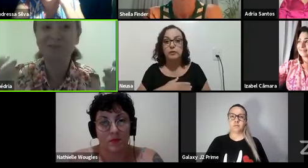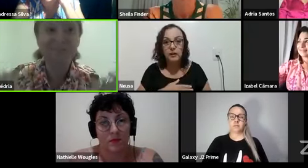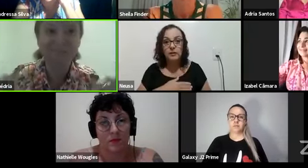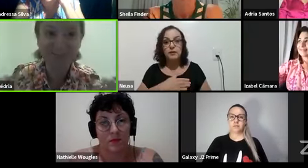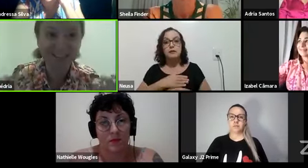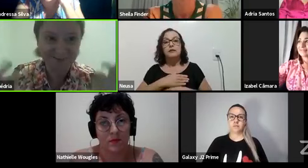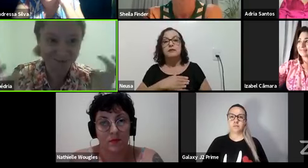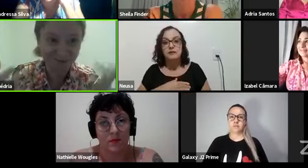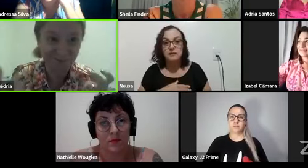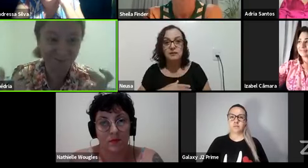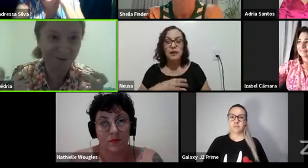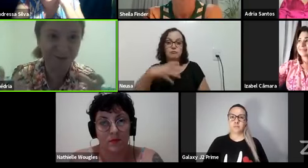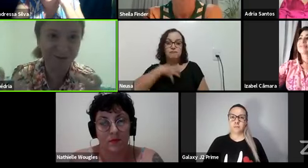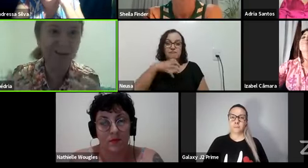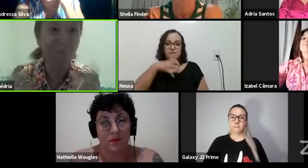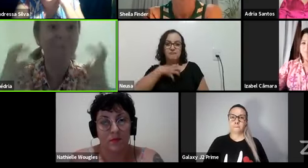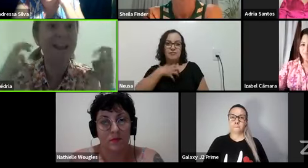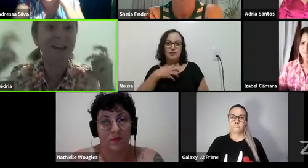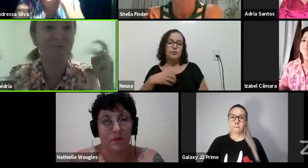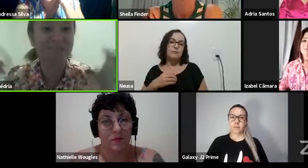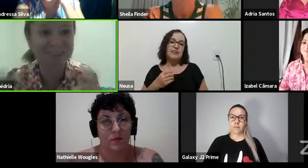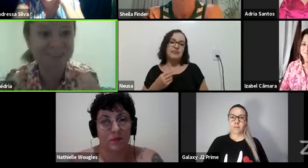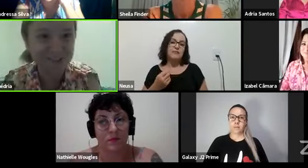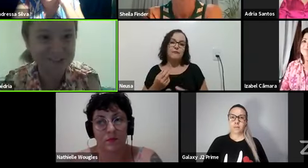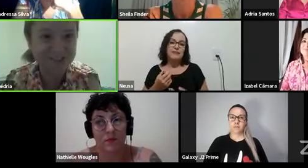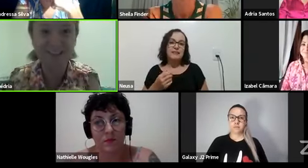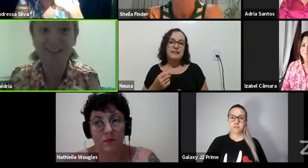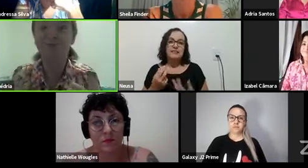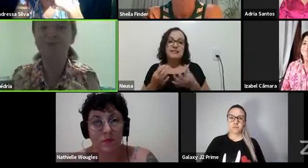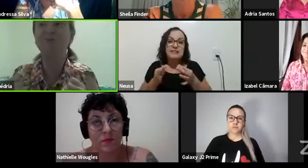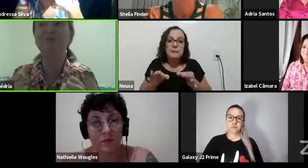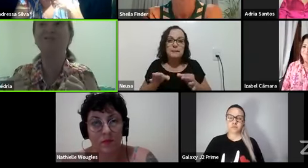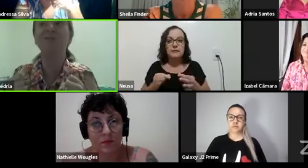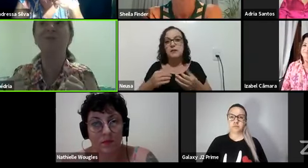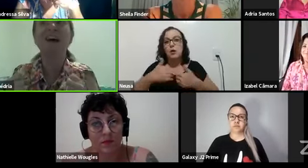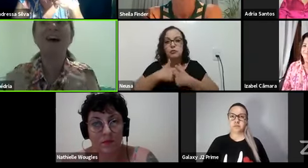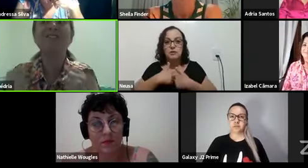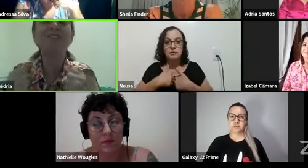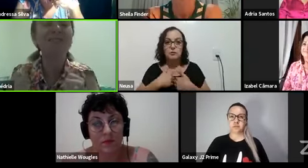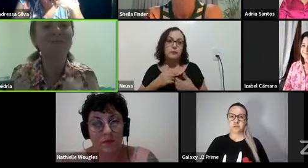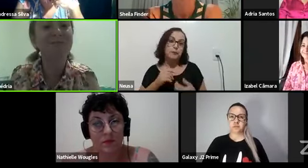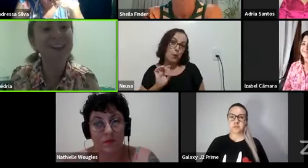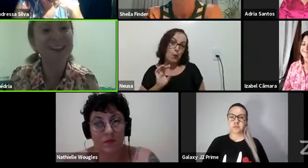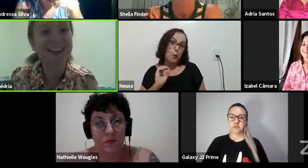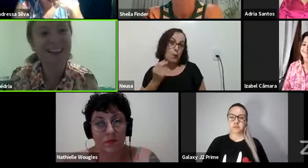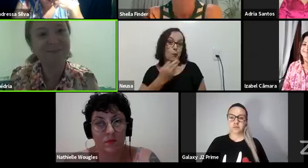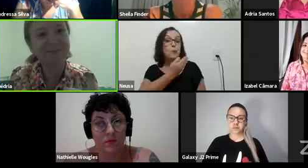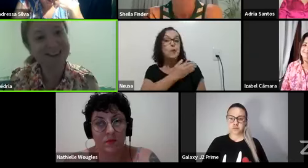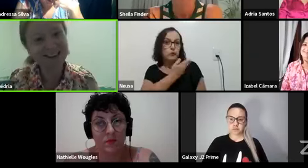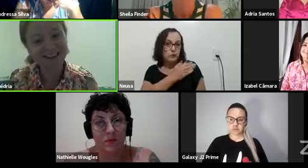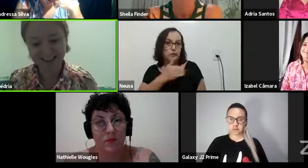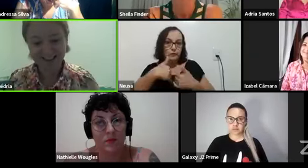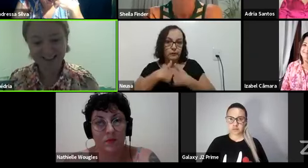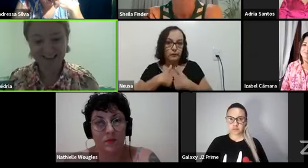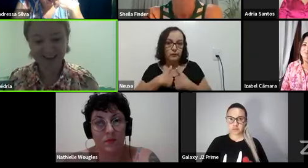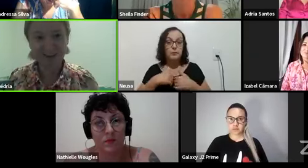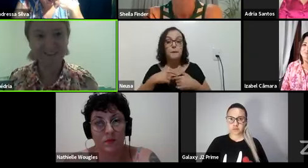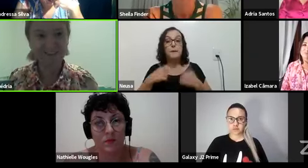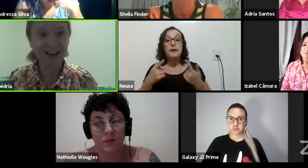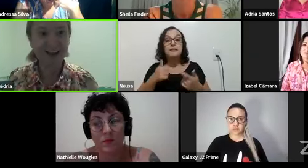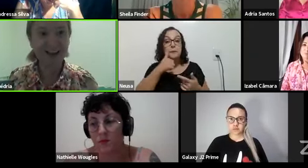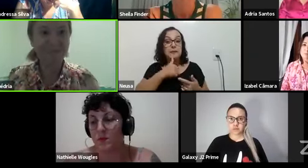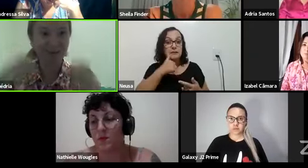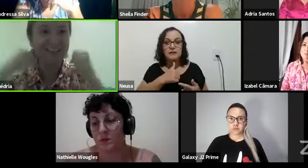a estereotipia mais comum, né, o pré-conceito que a gente tem do autismo. A gente não via que aquela menina,